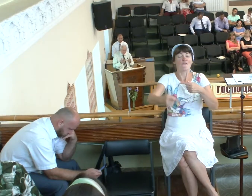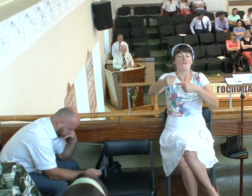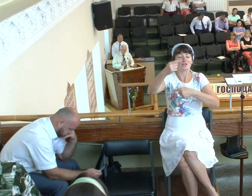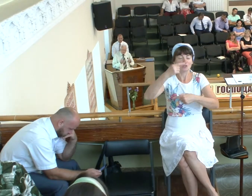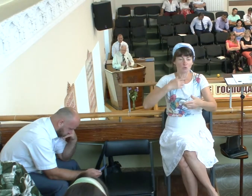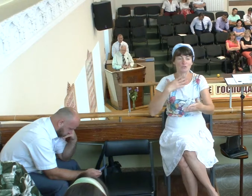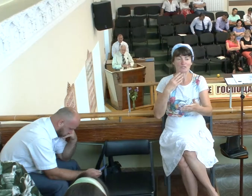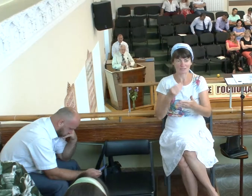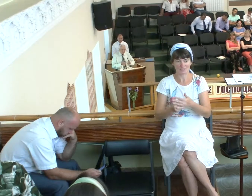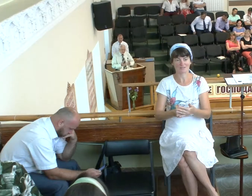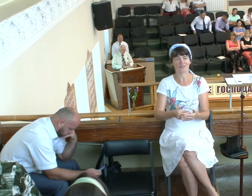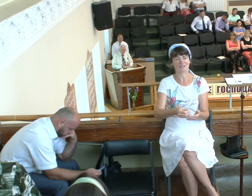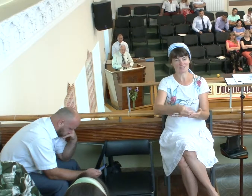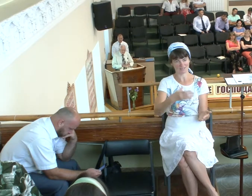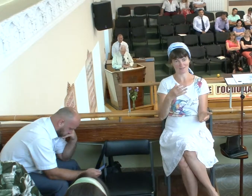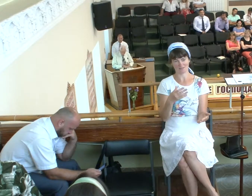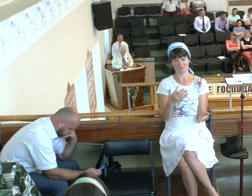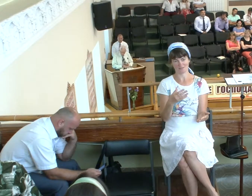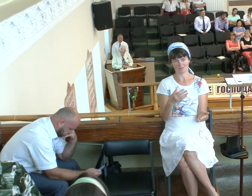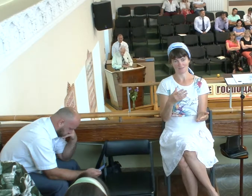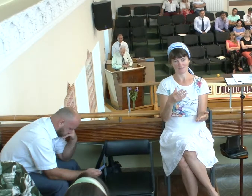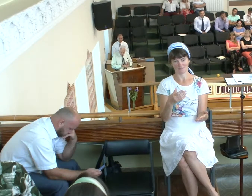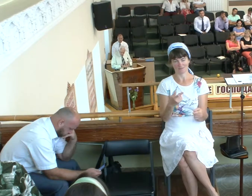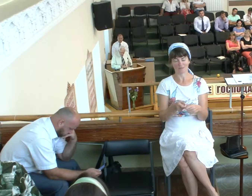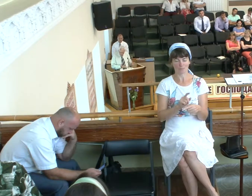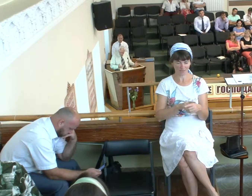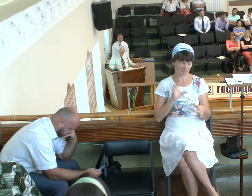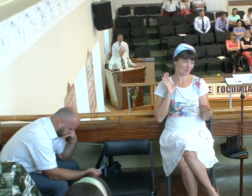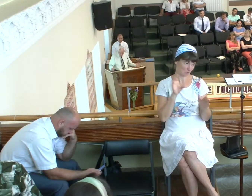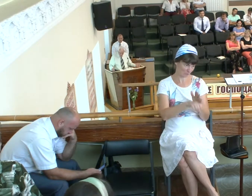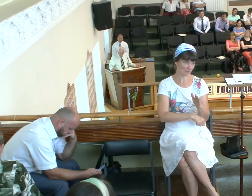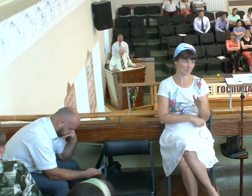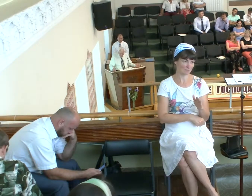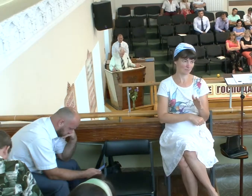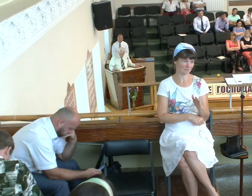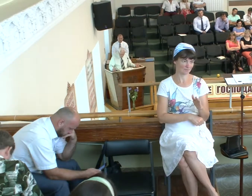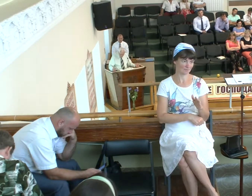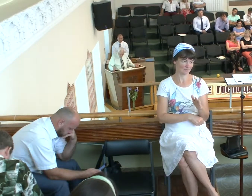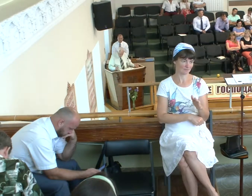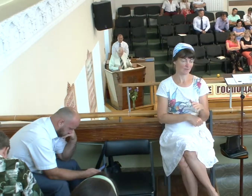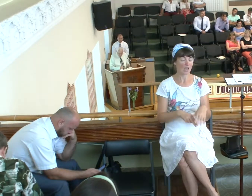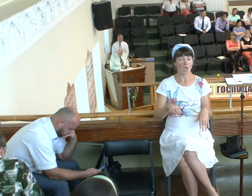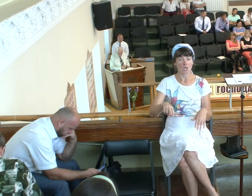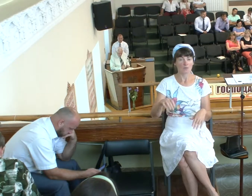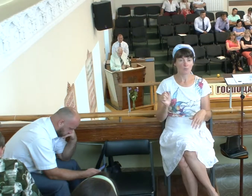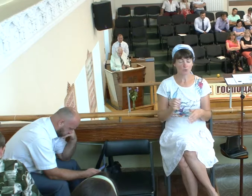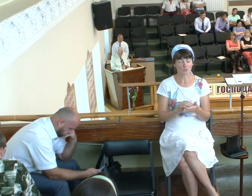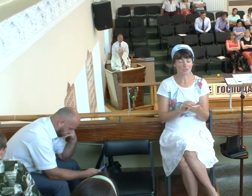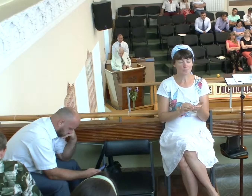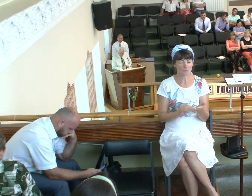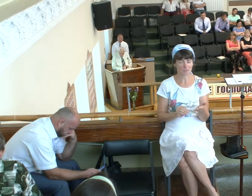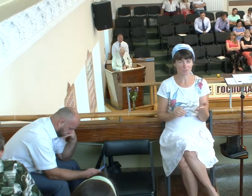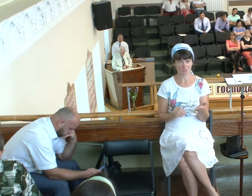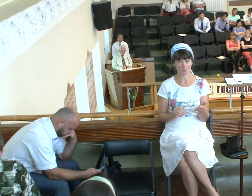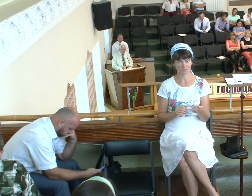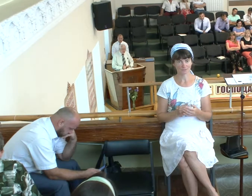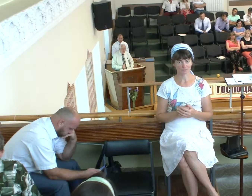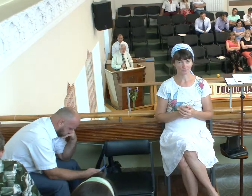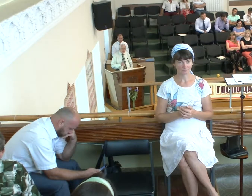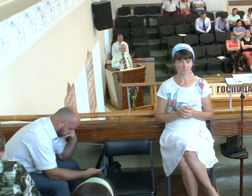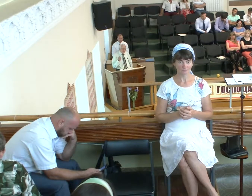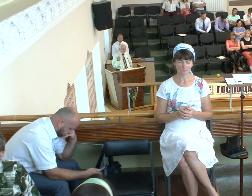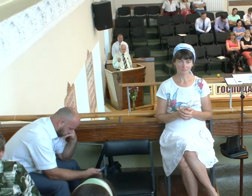Бог очень высоко ценит нашу веру. И Петр пишет, первое послание Петра, 1 глава, 7